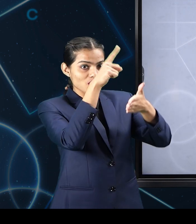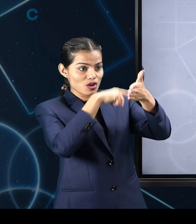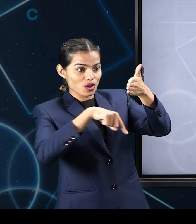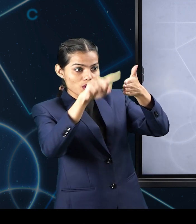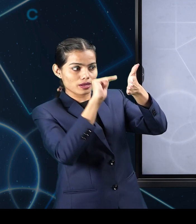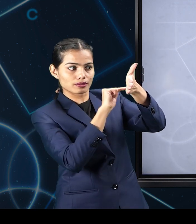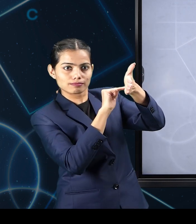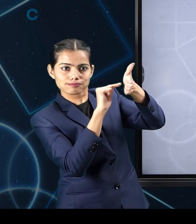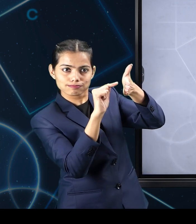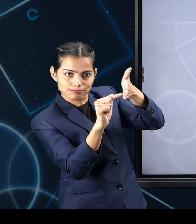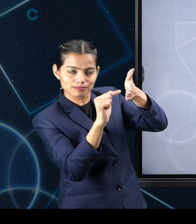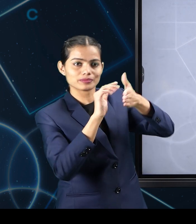व्यास,